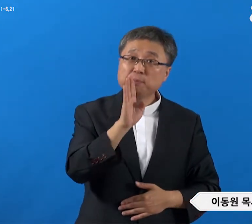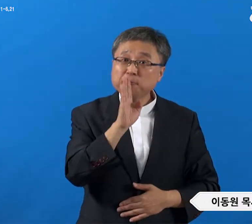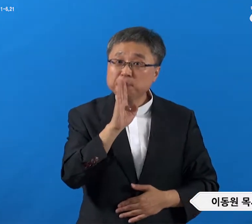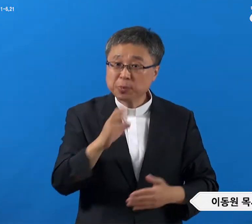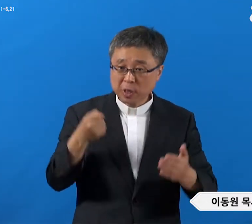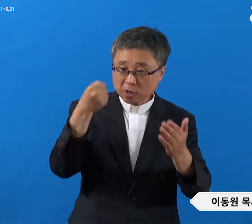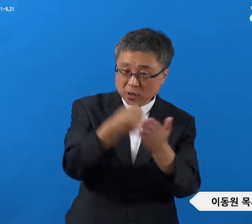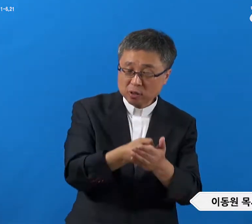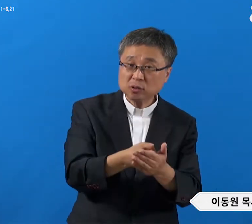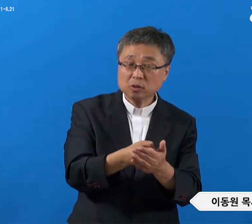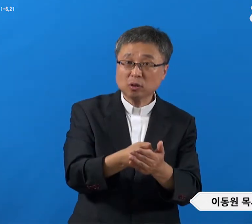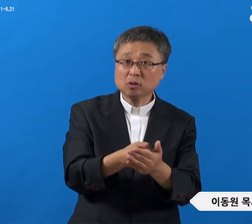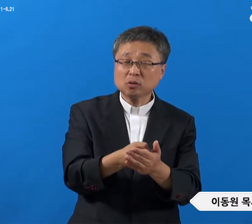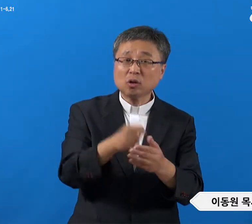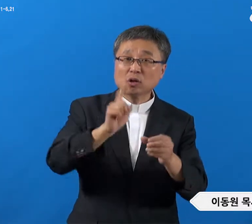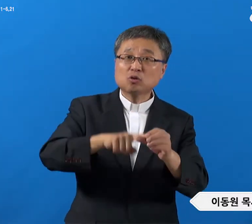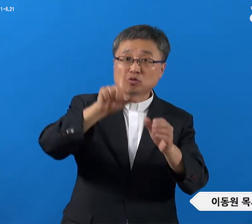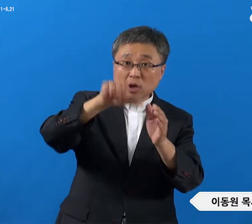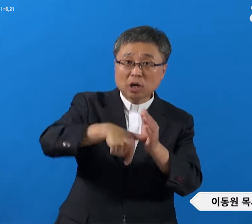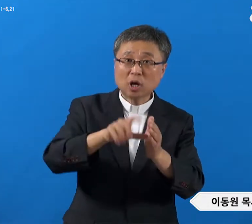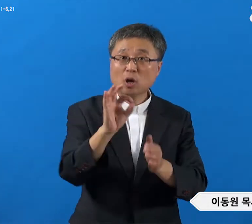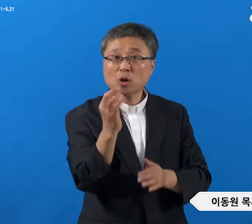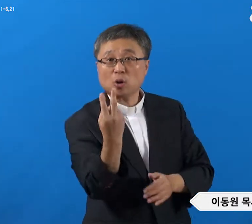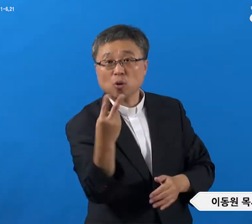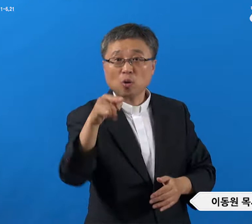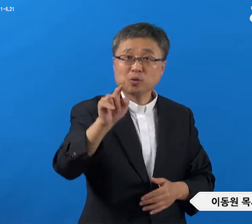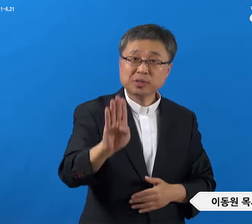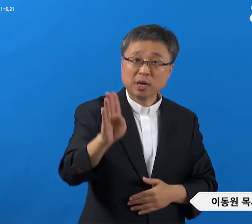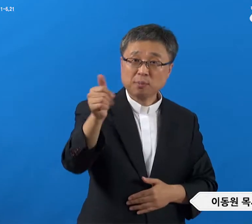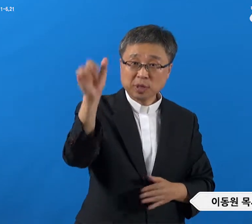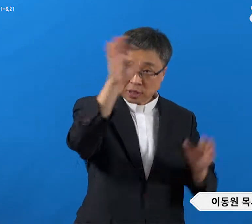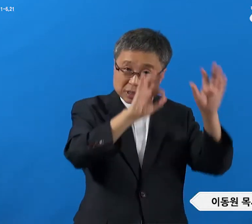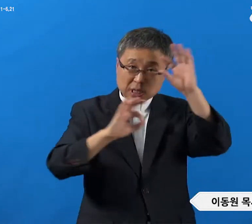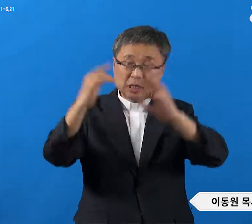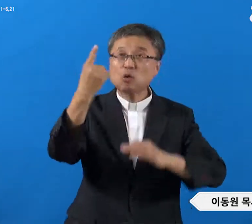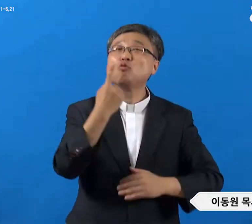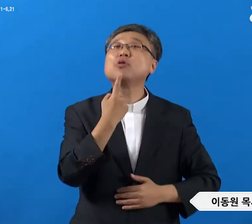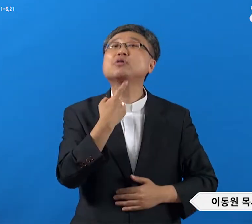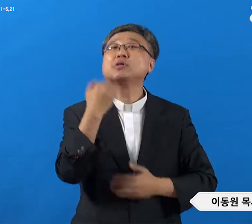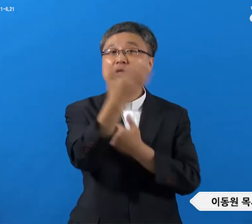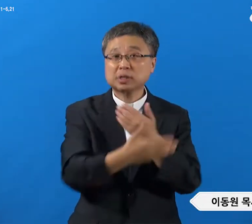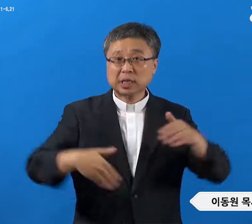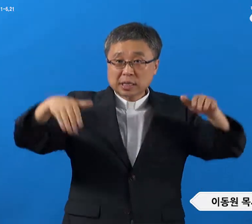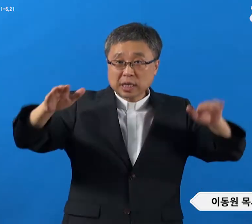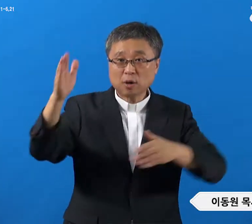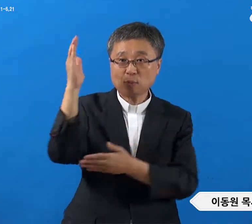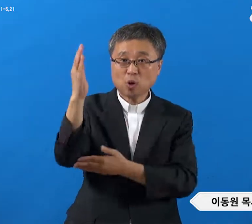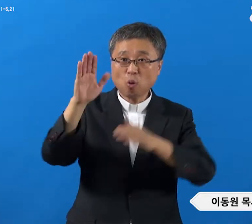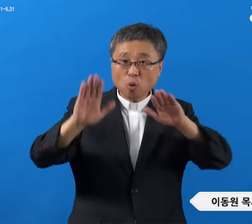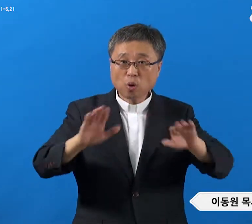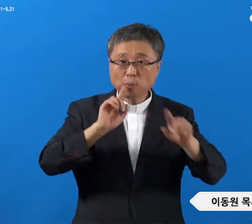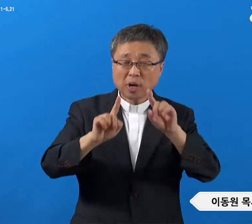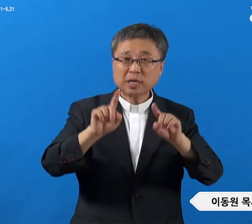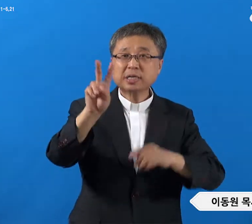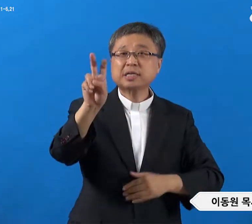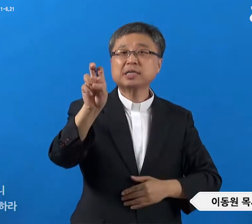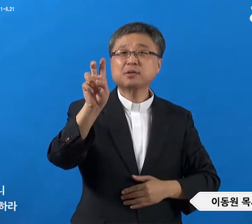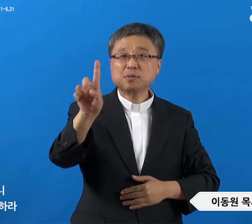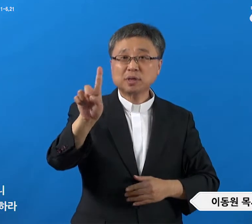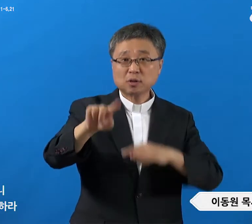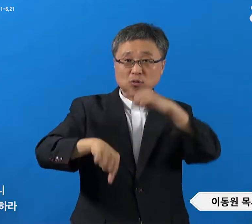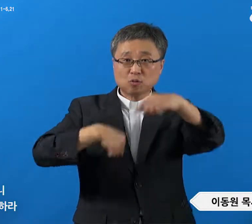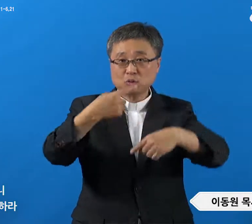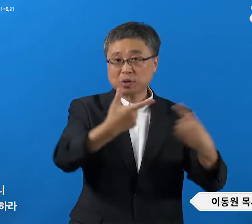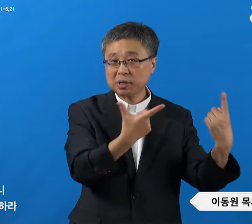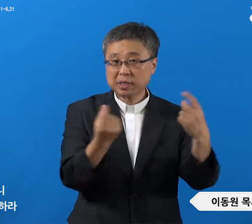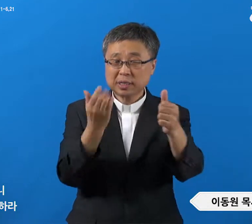마태는 다시 붓을 들어 요셉을 찾아왔던 천사의 메시지를 증거합니다. 그것이 바로 본문 21절이에요. 21절. 다